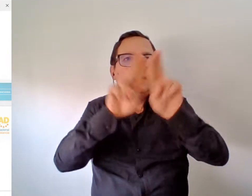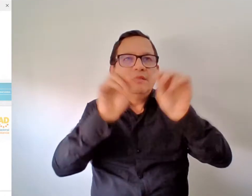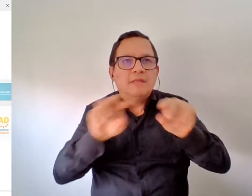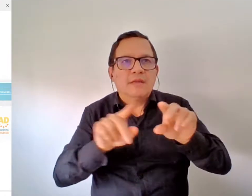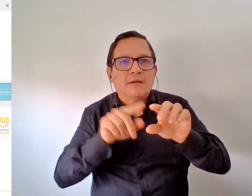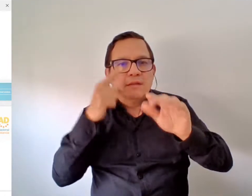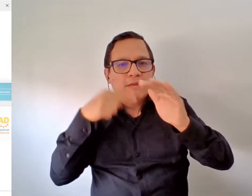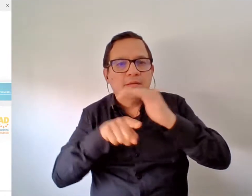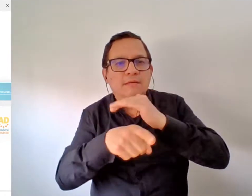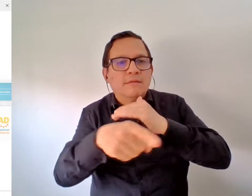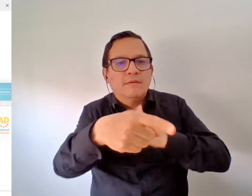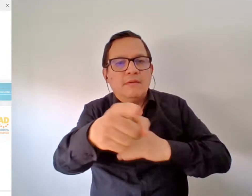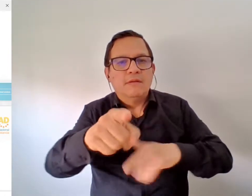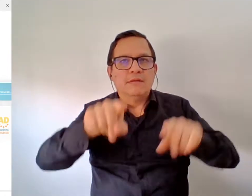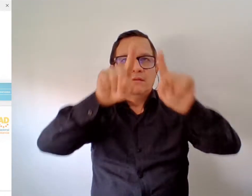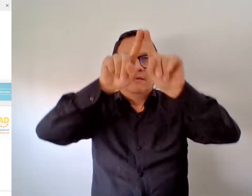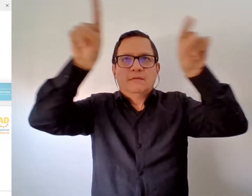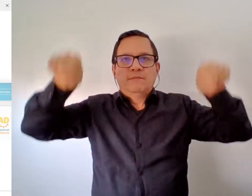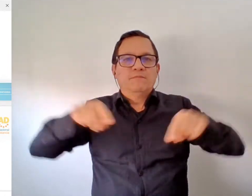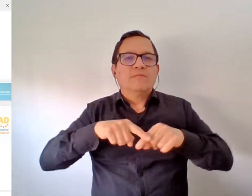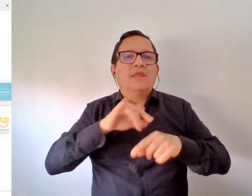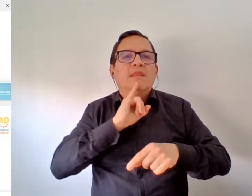interfaz en inglés o español.